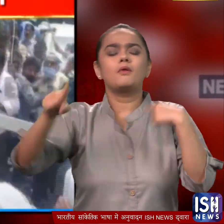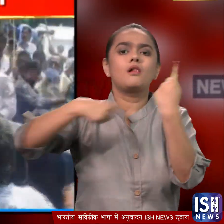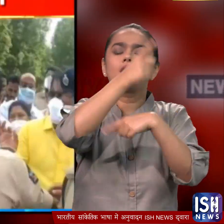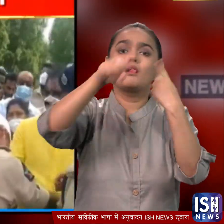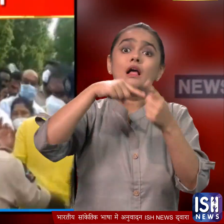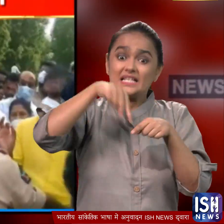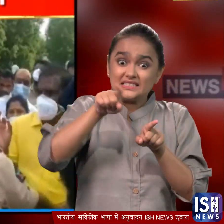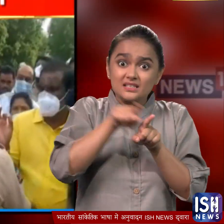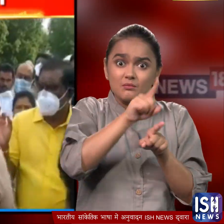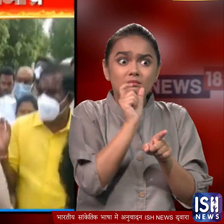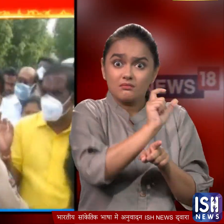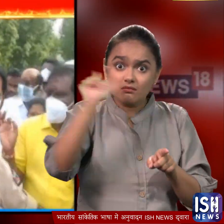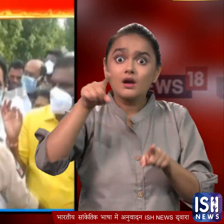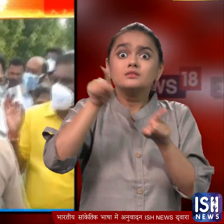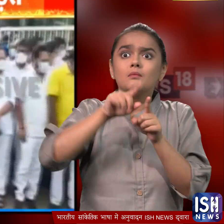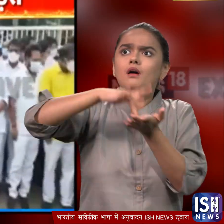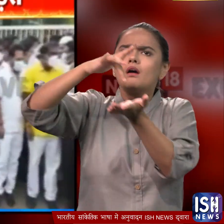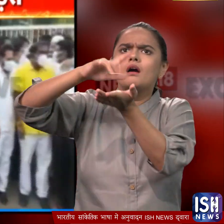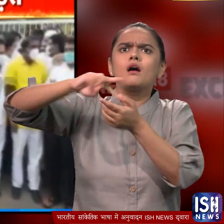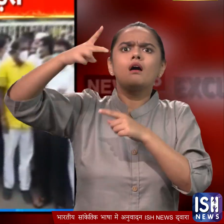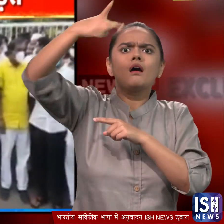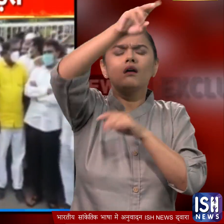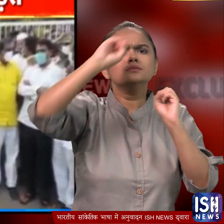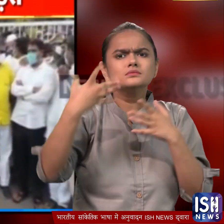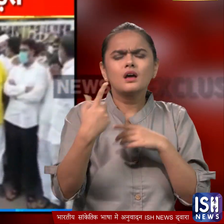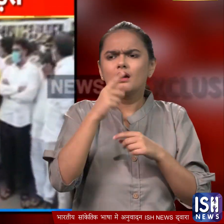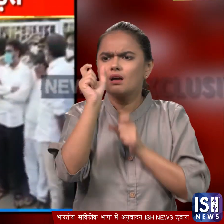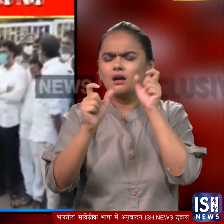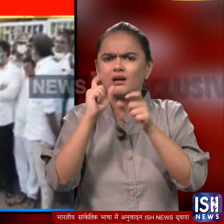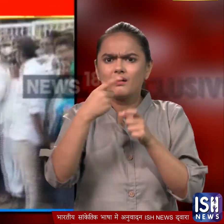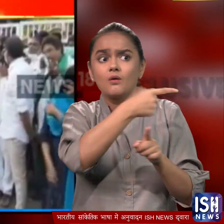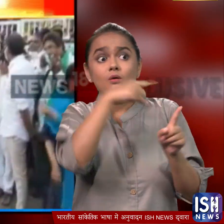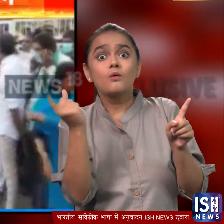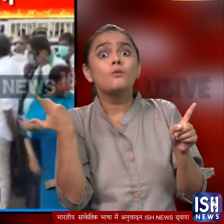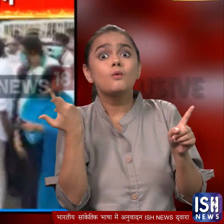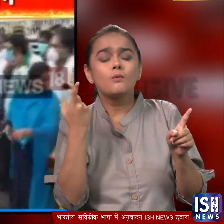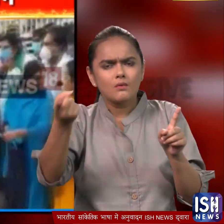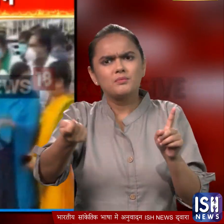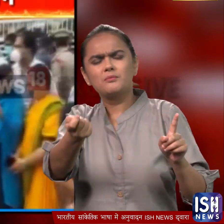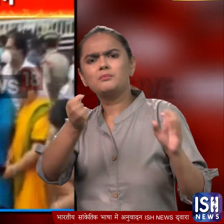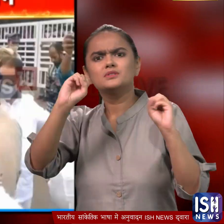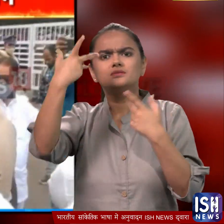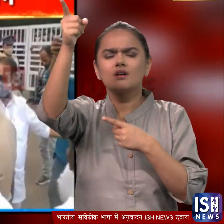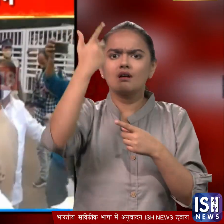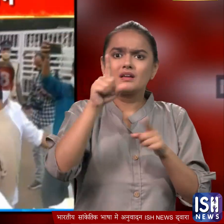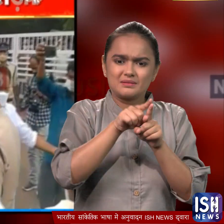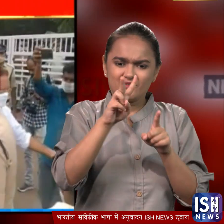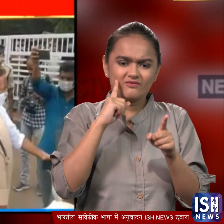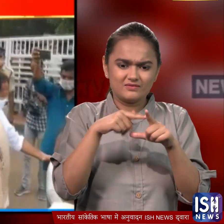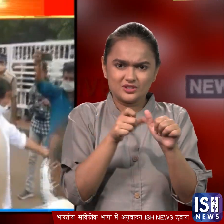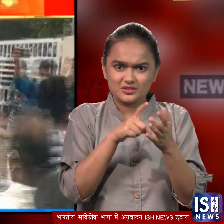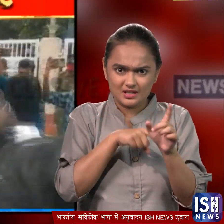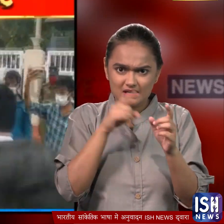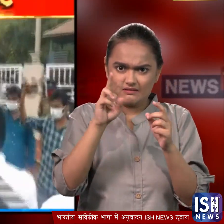खिलाफ राज्य के दूसरे शहरों में भी प्रदर्शन शुरू हो गया। इस मुद्दे पर गुंटूर में टीडीपी के कई समर्थक डीजीपी ऑफिस के सामने पहुंच गए और विजयवाड़ा